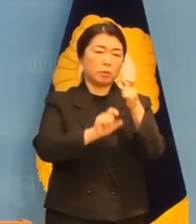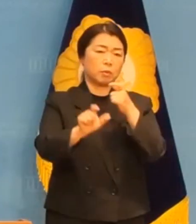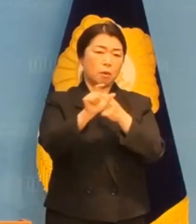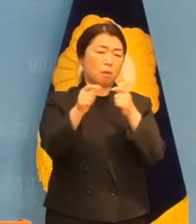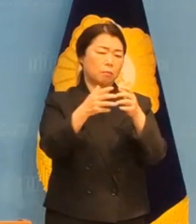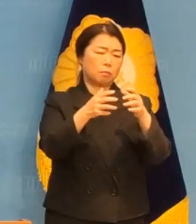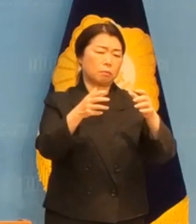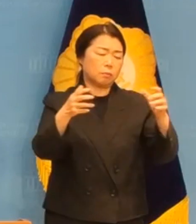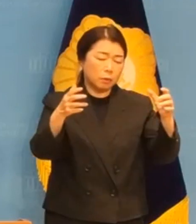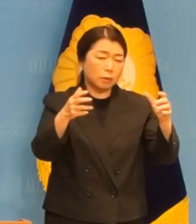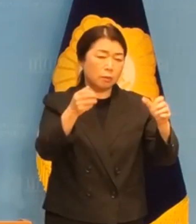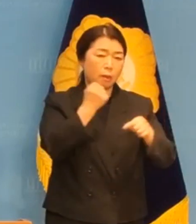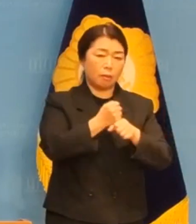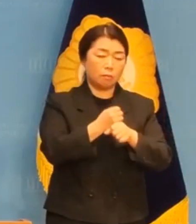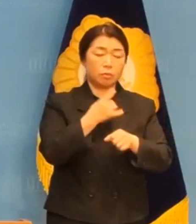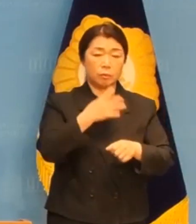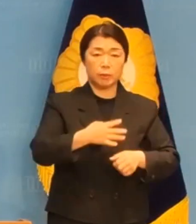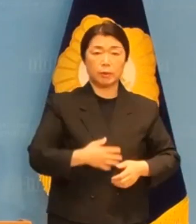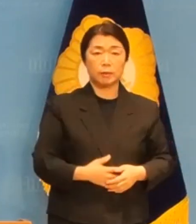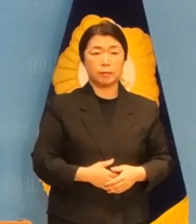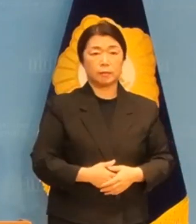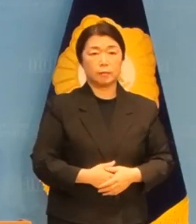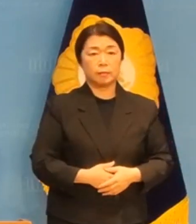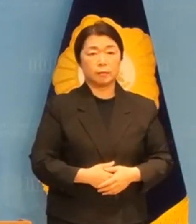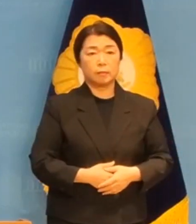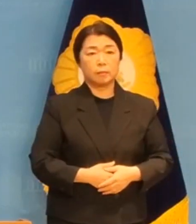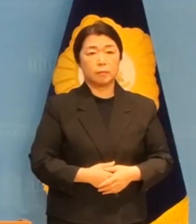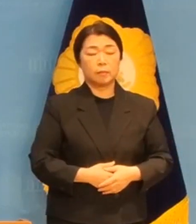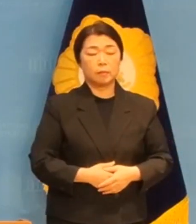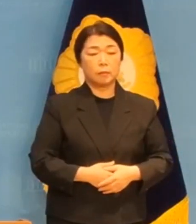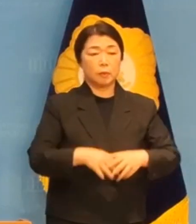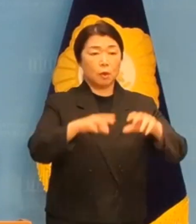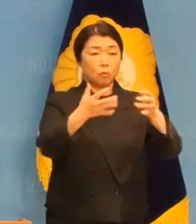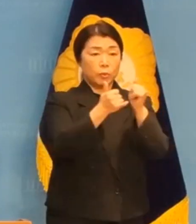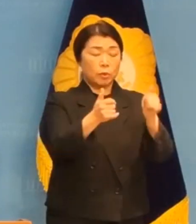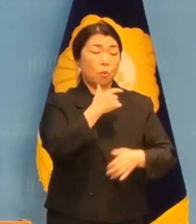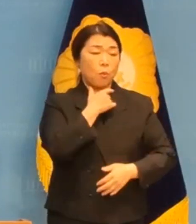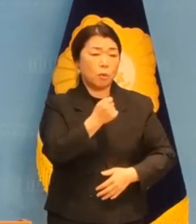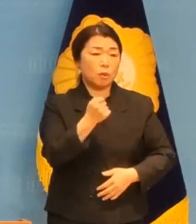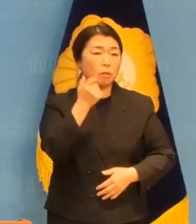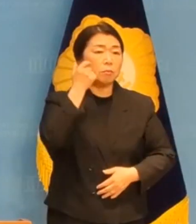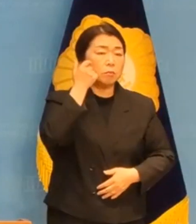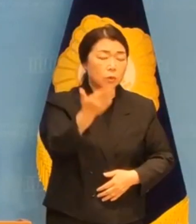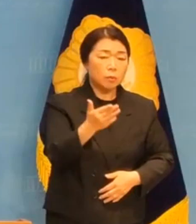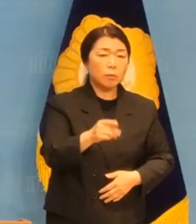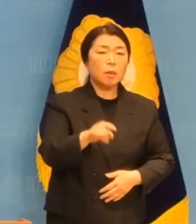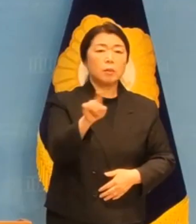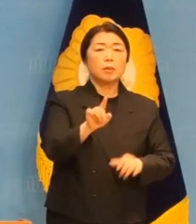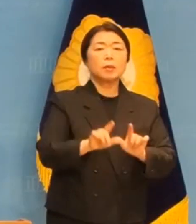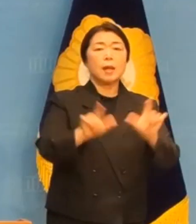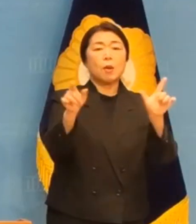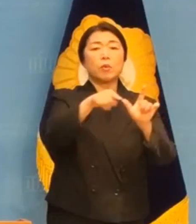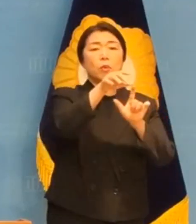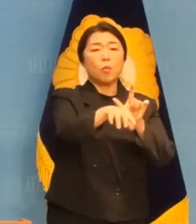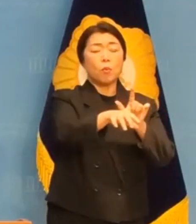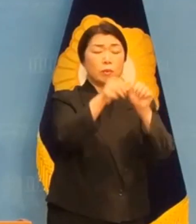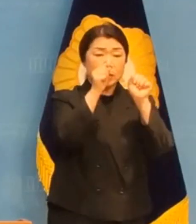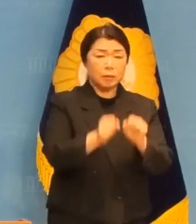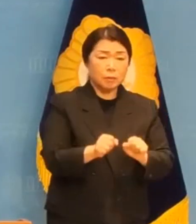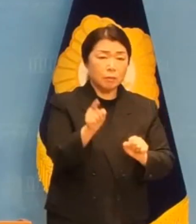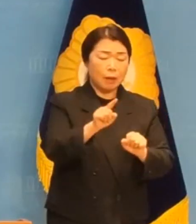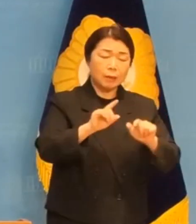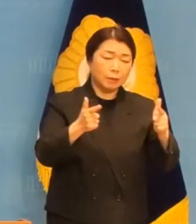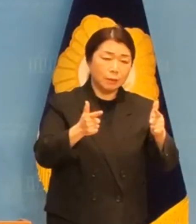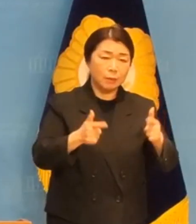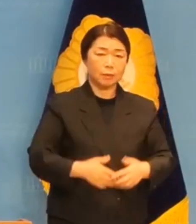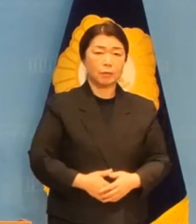키울 뿐입니다. 무엇보다 국민이 묻는 것은 그날 어디에 있었냐가 아닙니다.